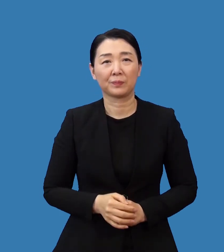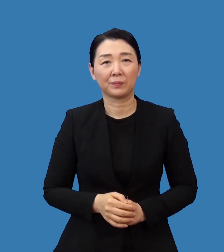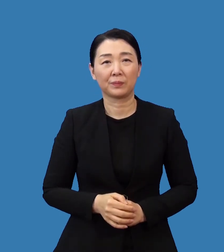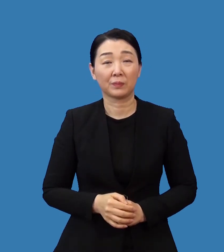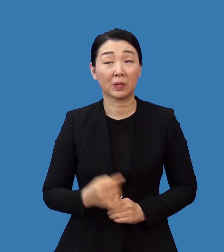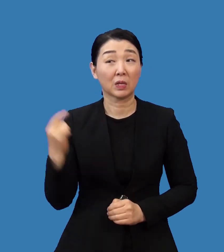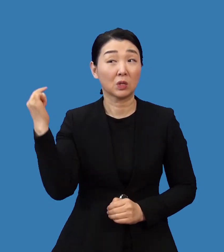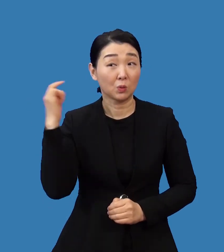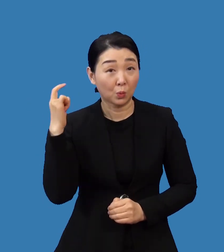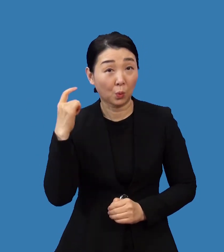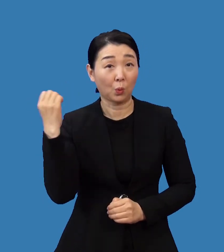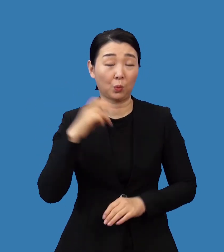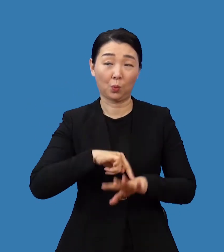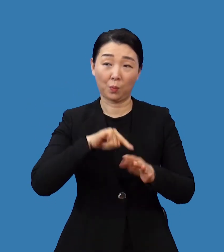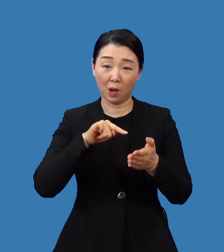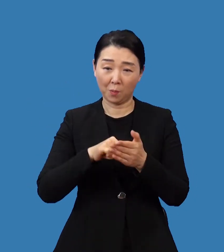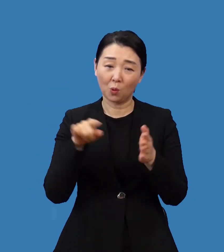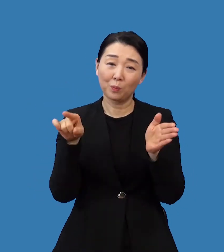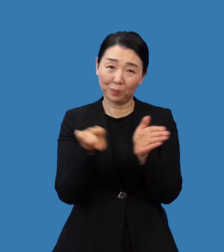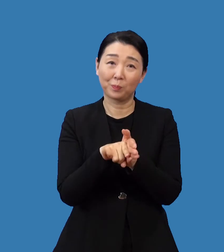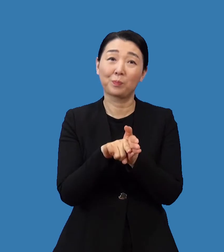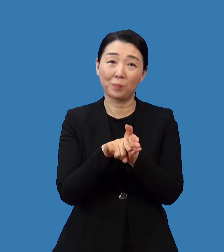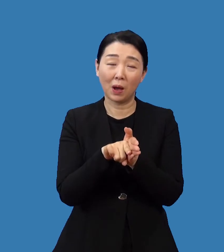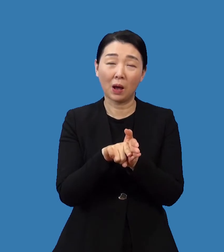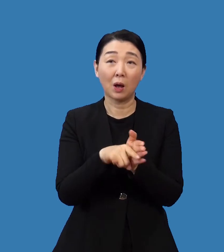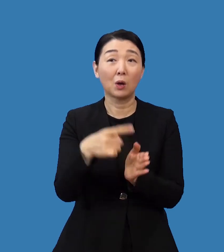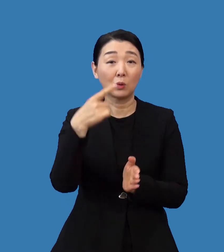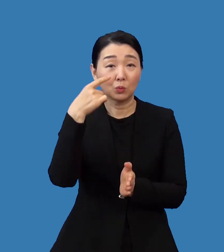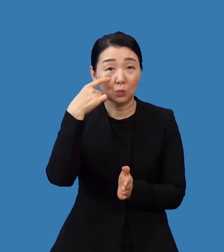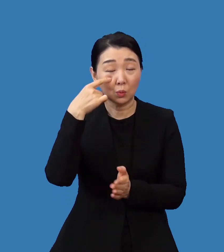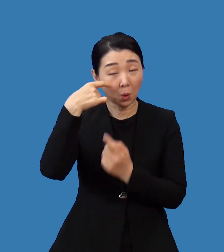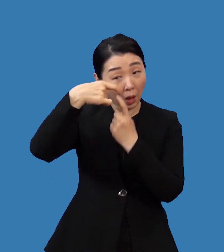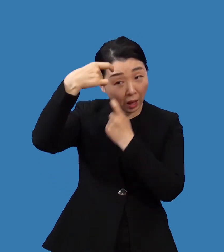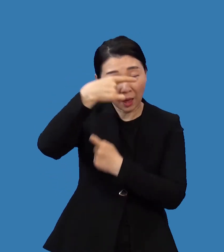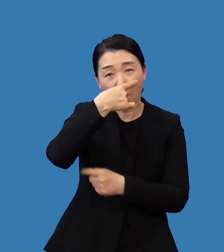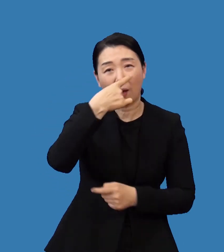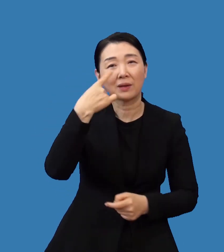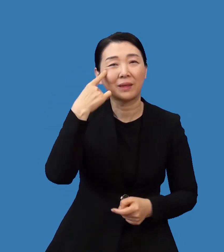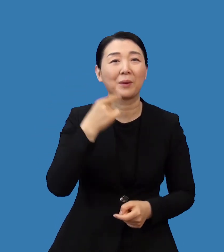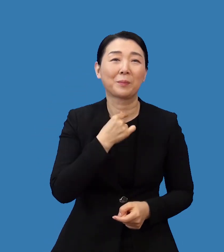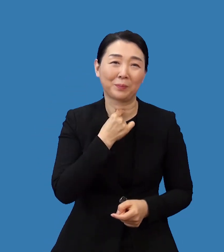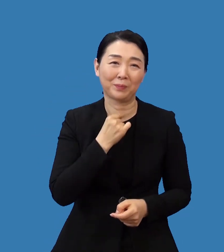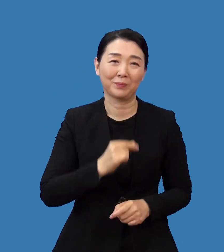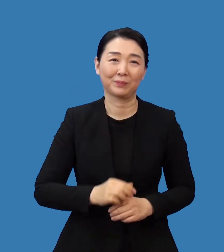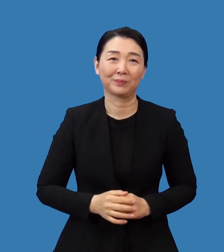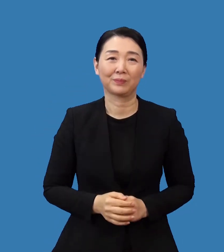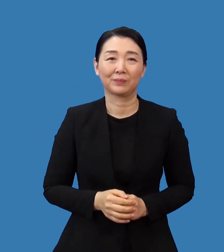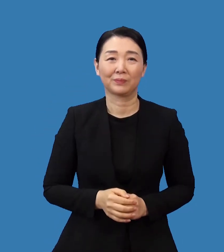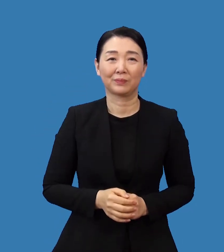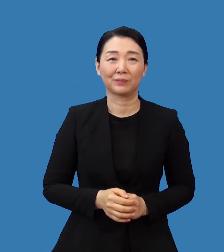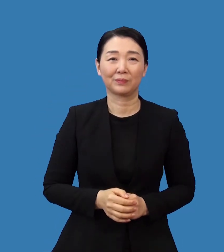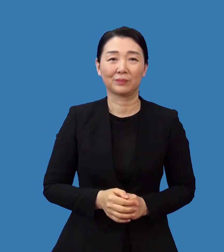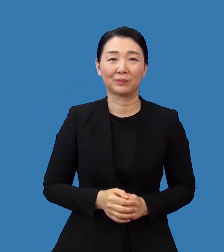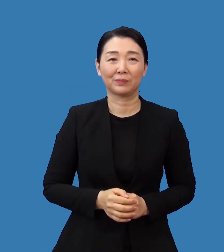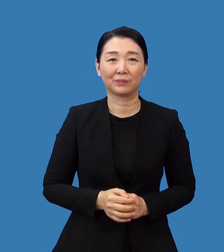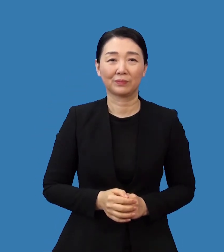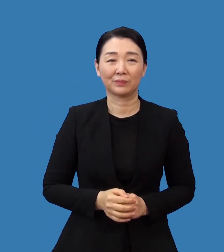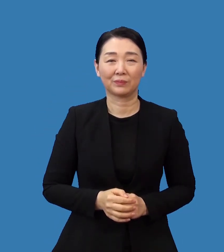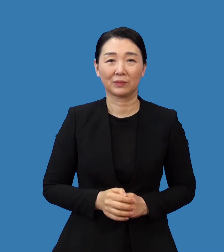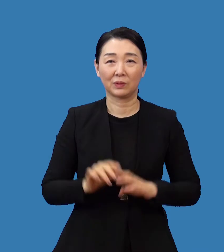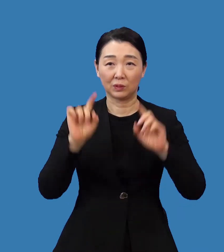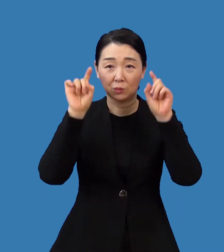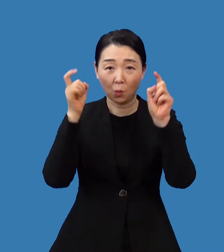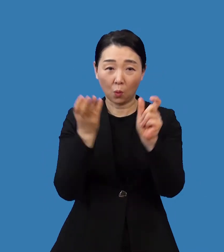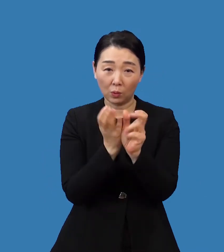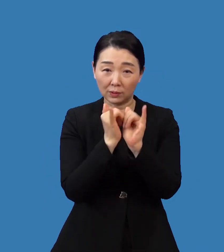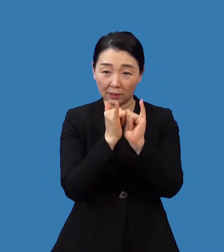귀로 듣고 마음으로 믿은 것을 눈으로 확인하고 싶어 한 것입니다. 이